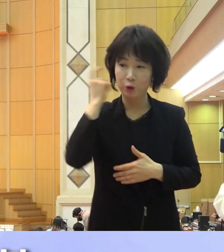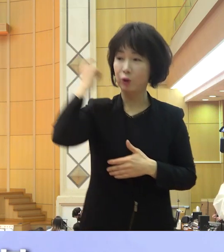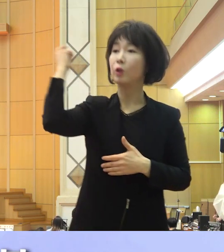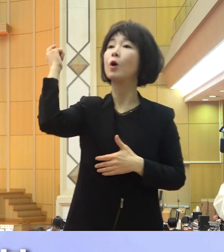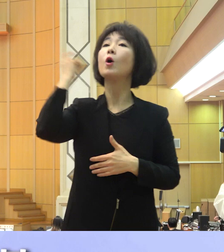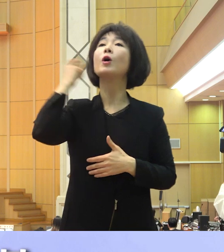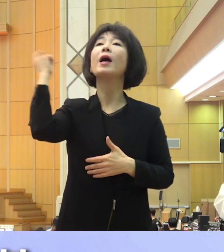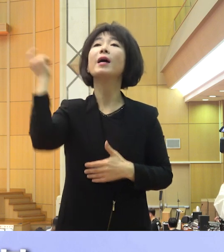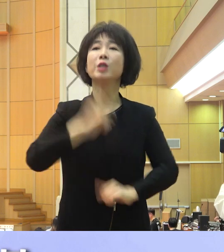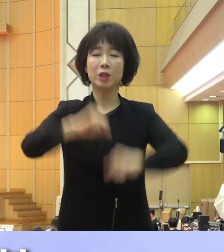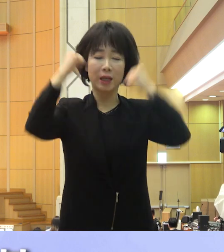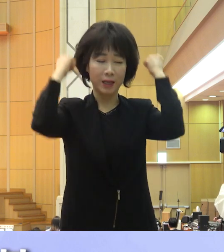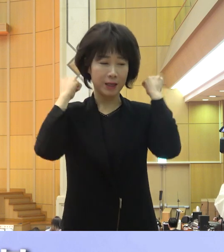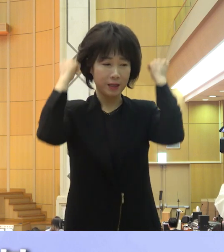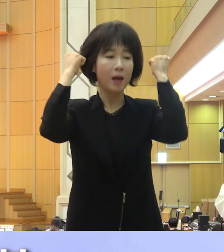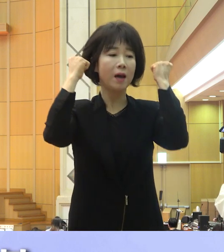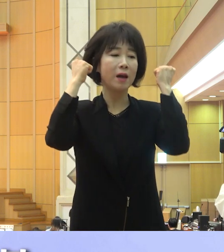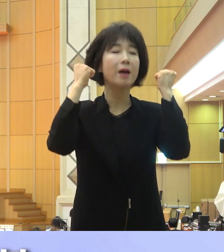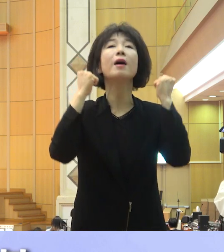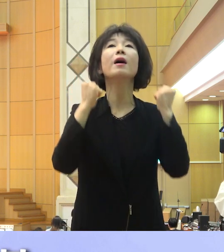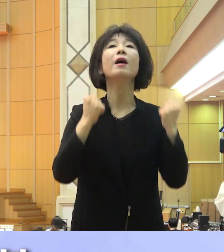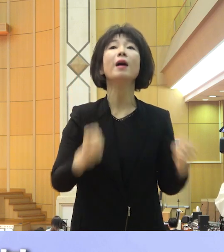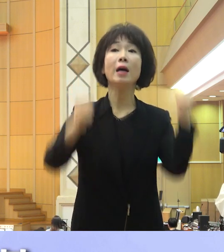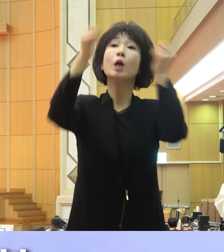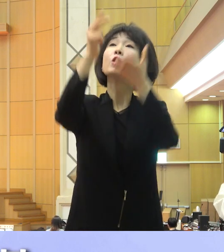다 듣고 계시네.